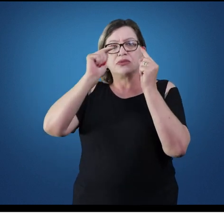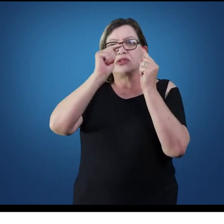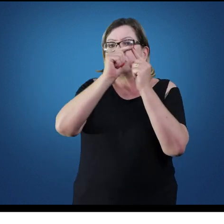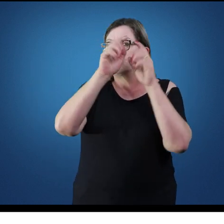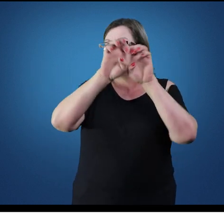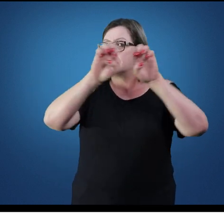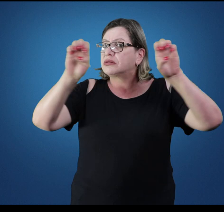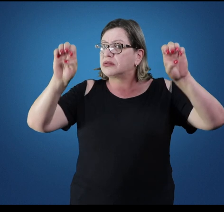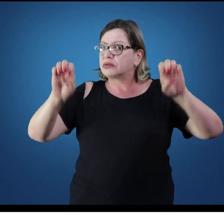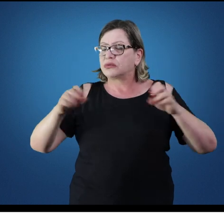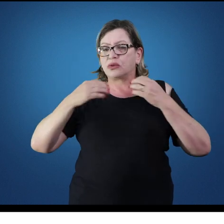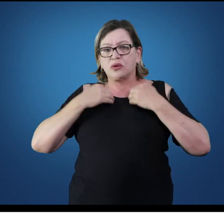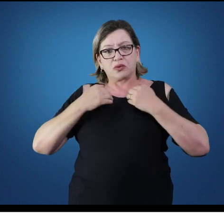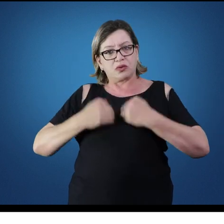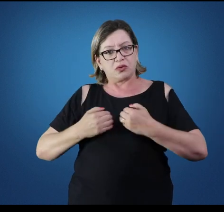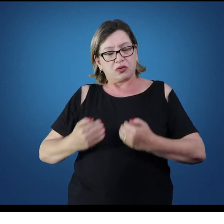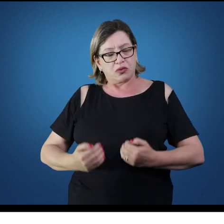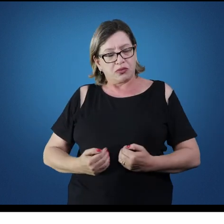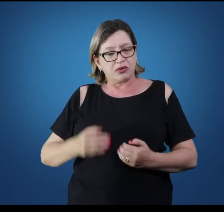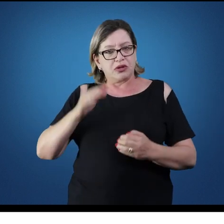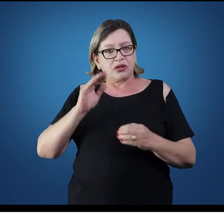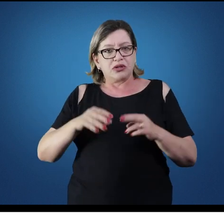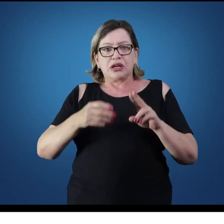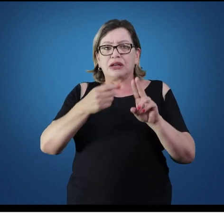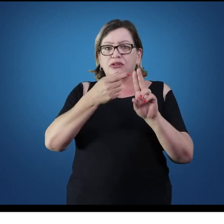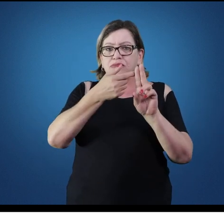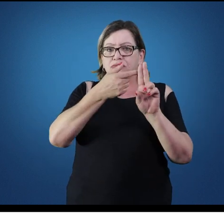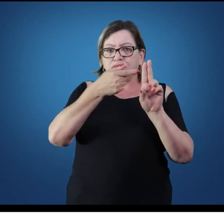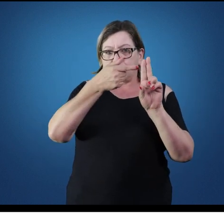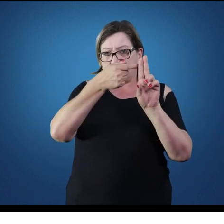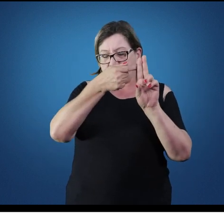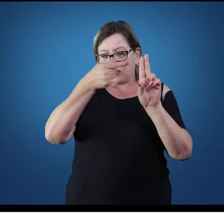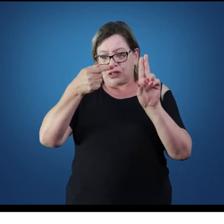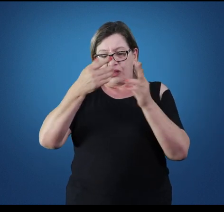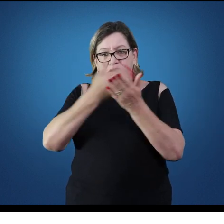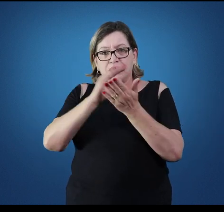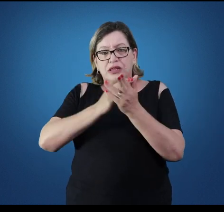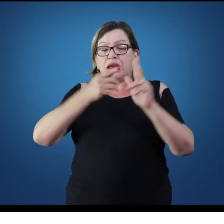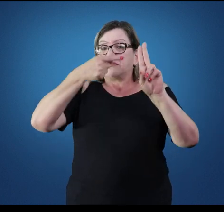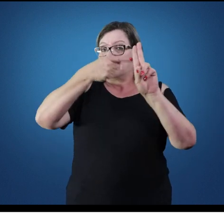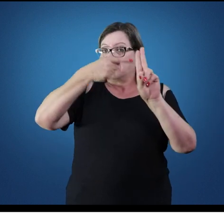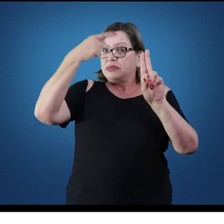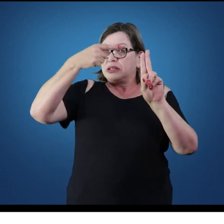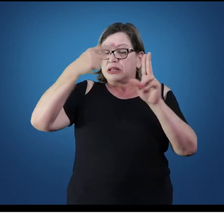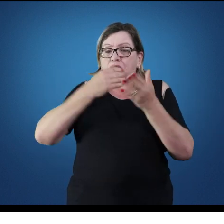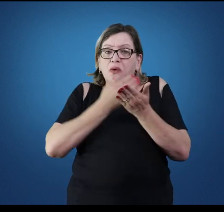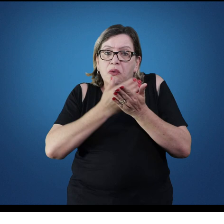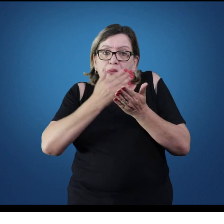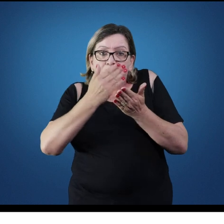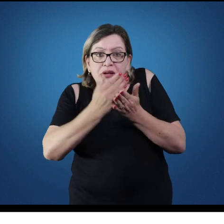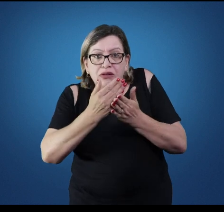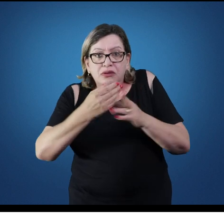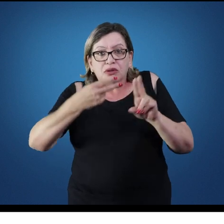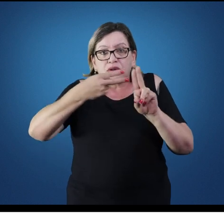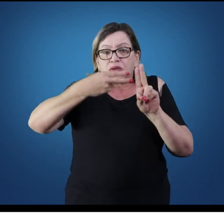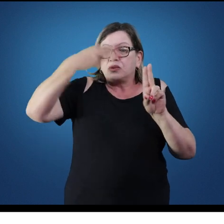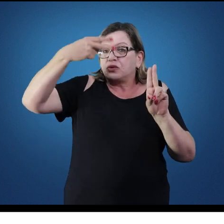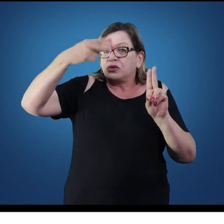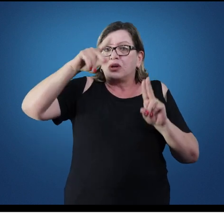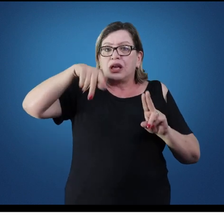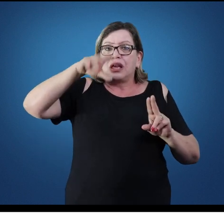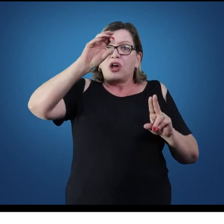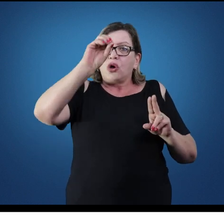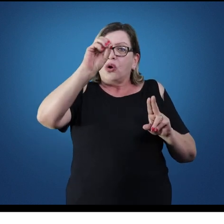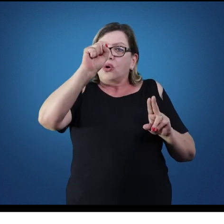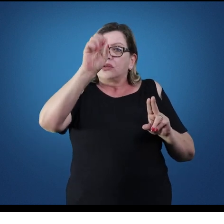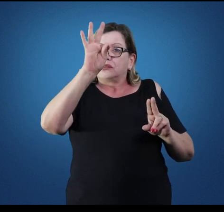As unidades, então, estão divididas, como eu falei na primeira, na introdução à anatomia humana. A unidade 2, nós vamos estudar osteologia, que é o